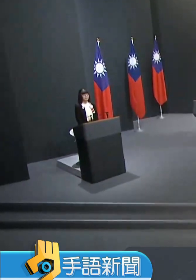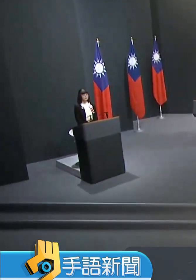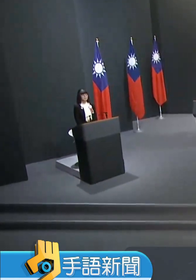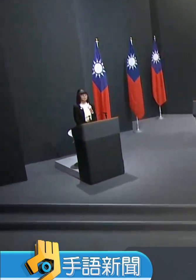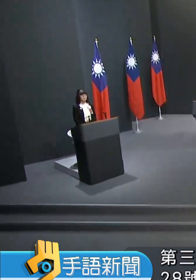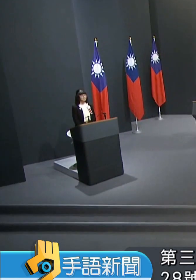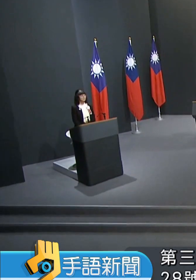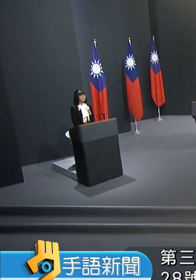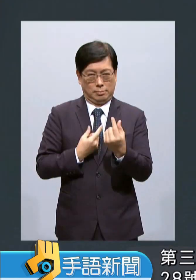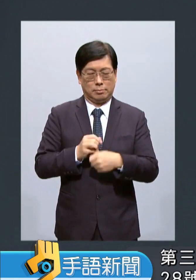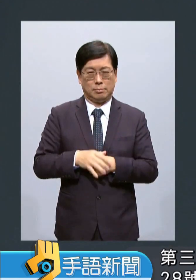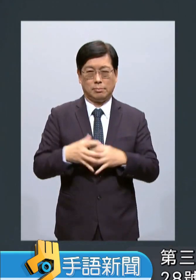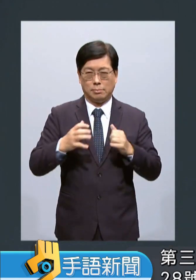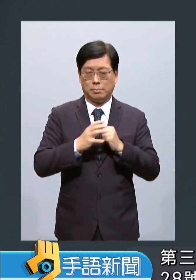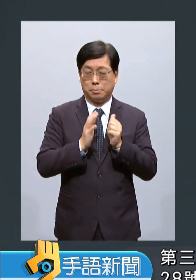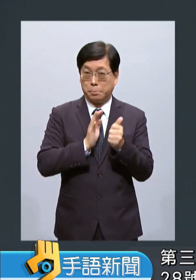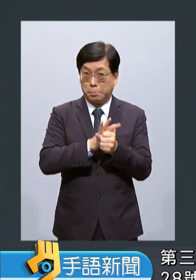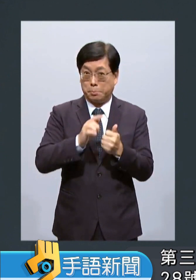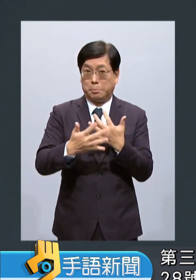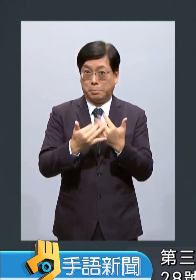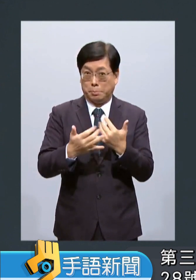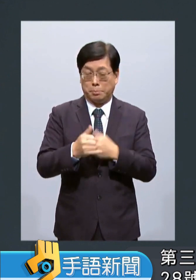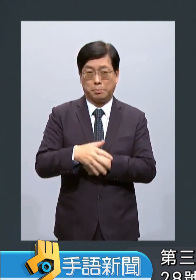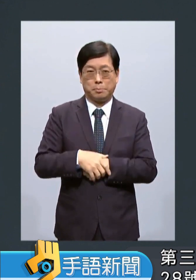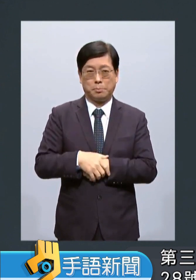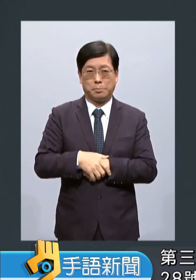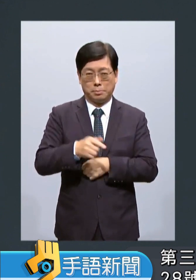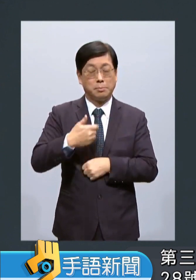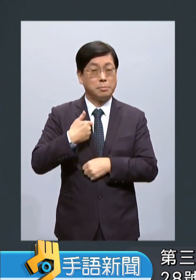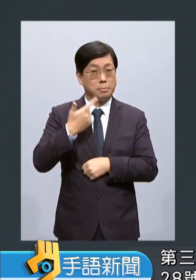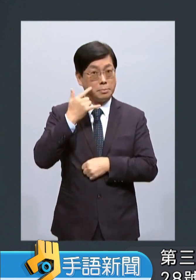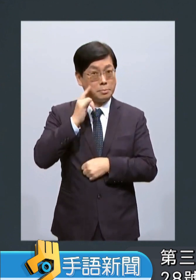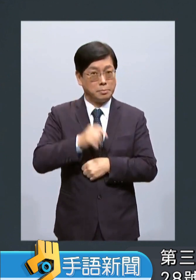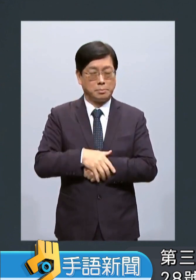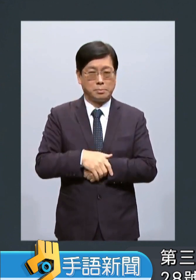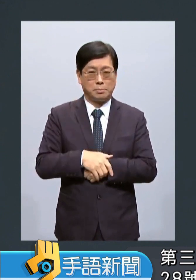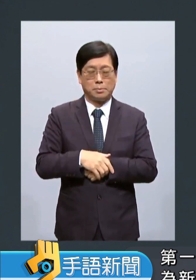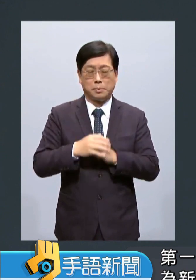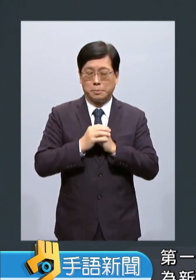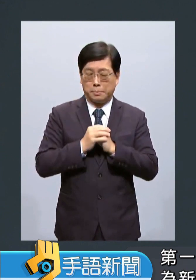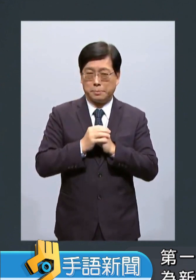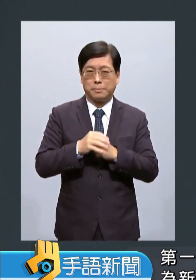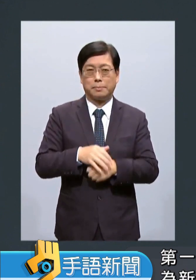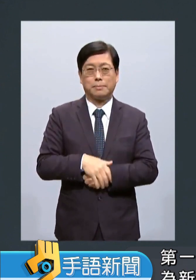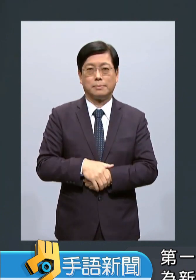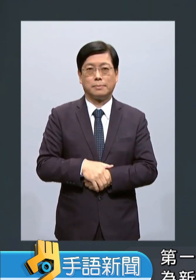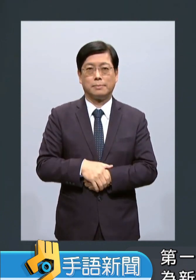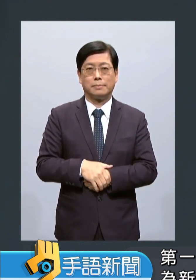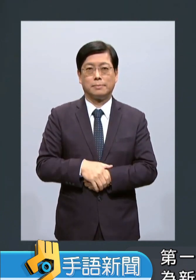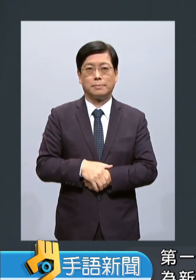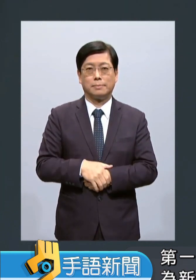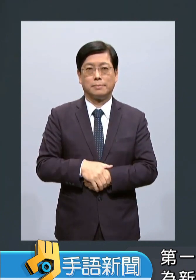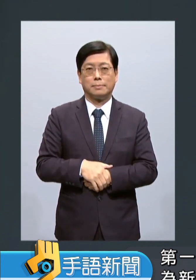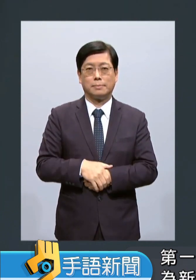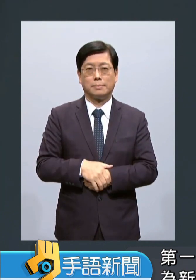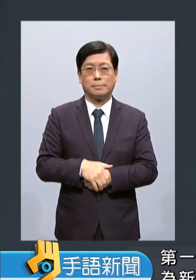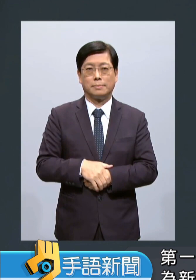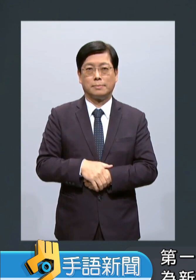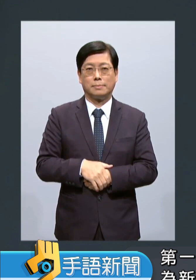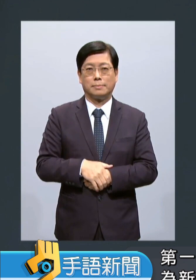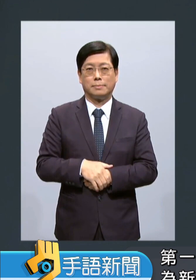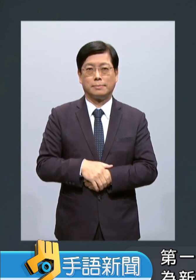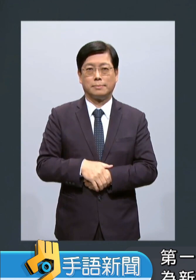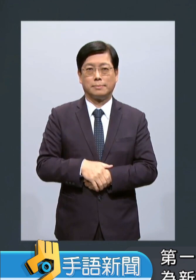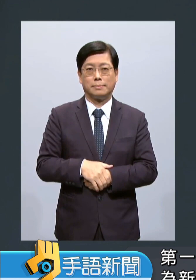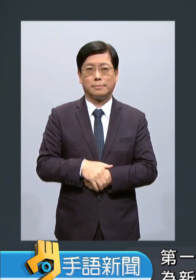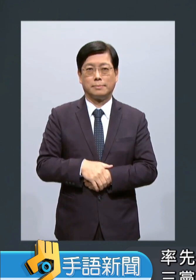第三场也是最后一场总统政见发表会，28号晚间登场。第一位上台的柯文哲为新北国中生遭割颈